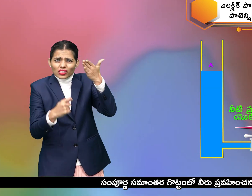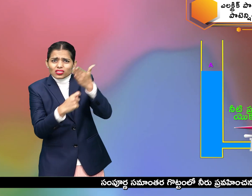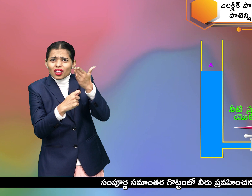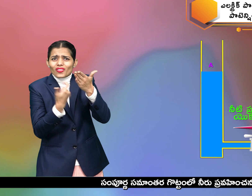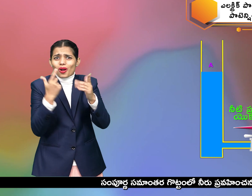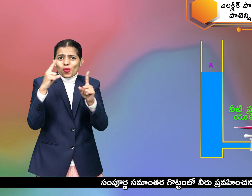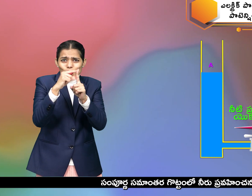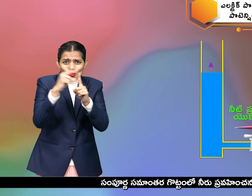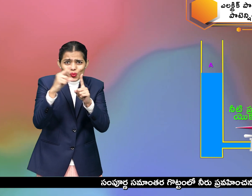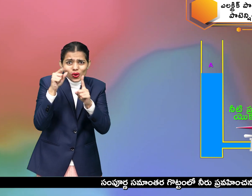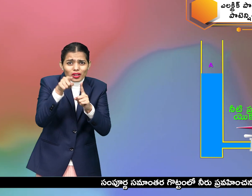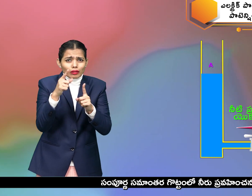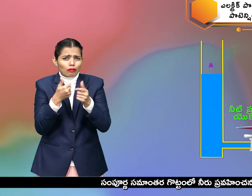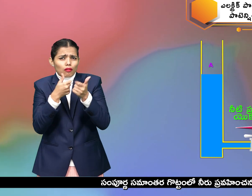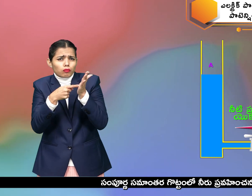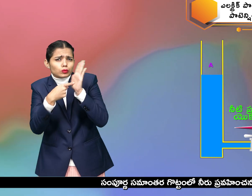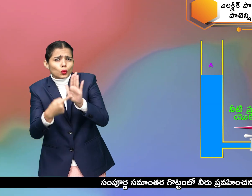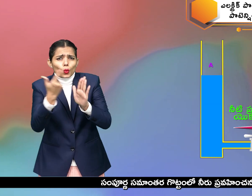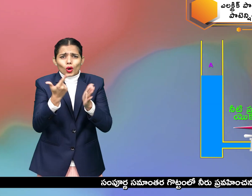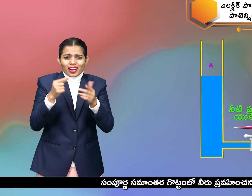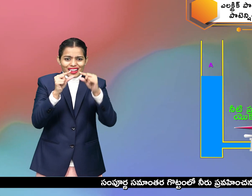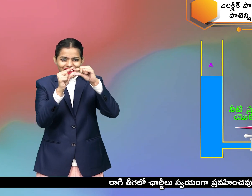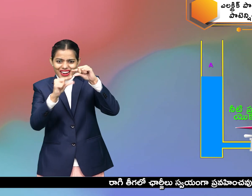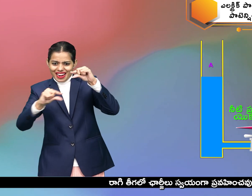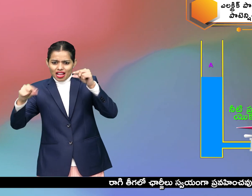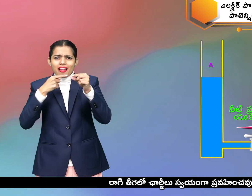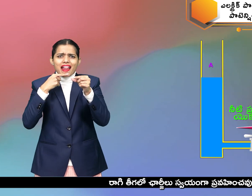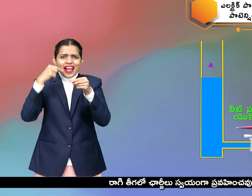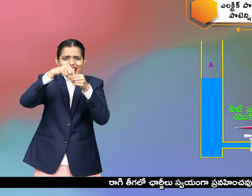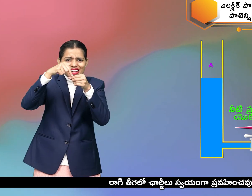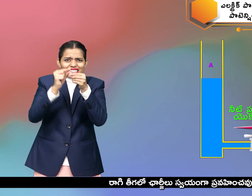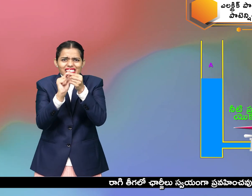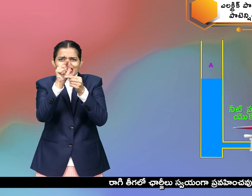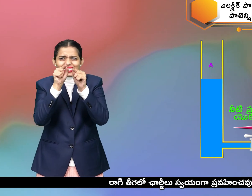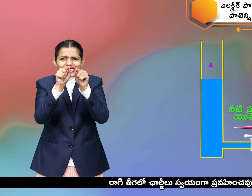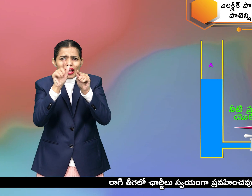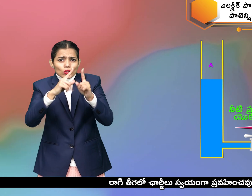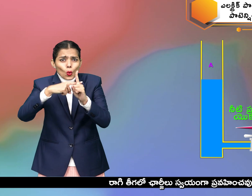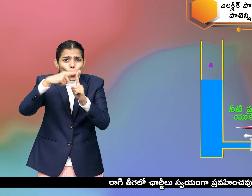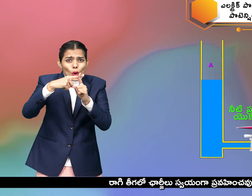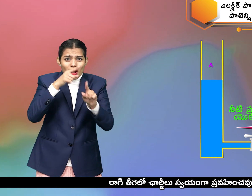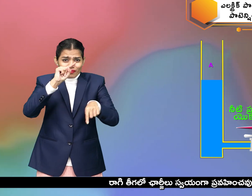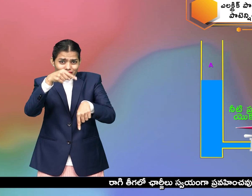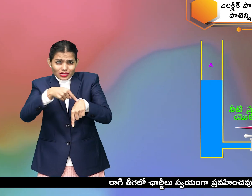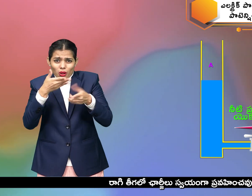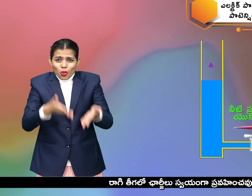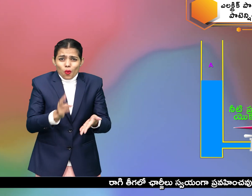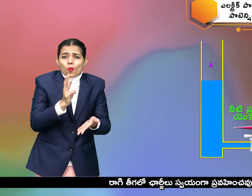సంపూర్ణ సమాంతర గొట్టంలో నీరు ప్రవహించనట్లయితే రాగి తీగలో ఛార్జీలు స్వయంగా